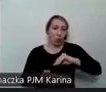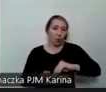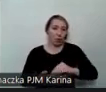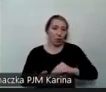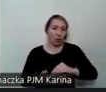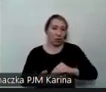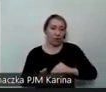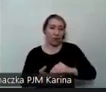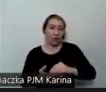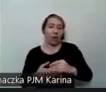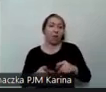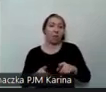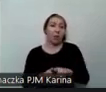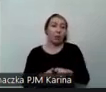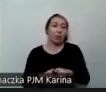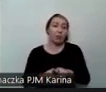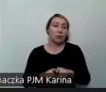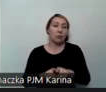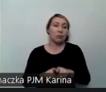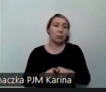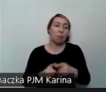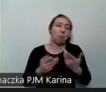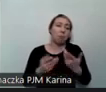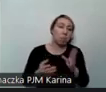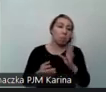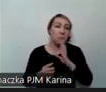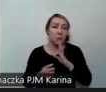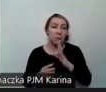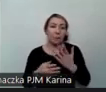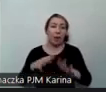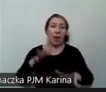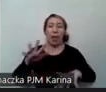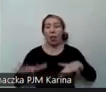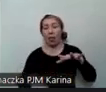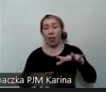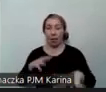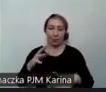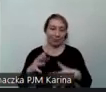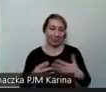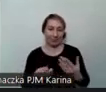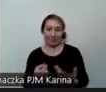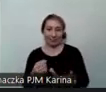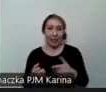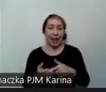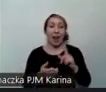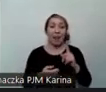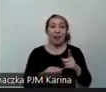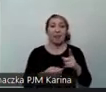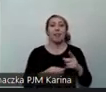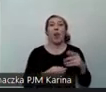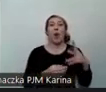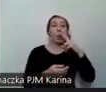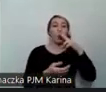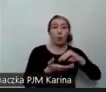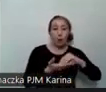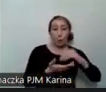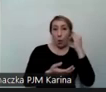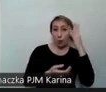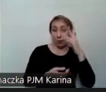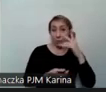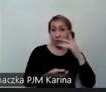i działając trochę po omacku. Znaczy, jeżeli doświadczenie i mądrość specjalisty